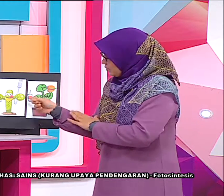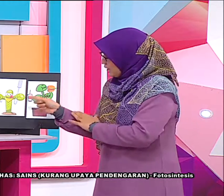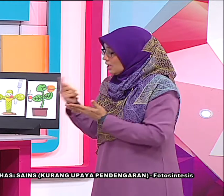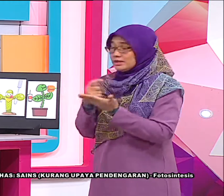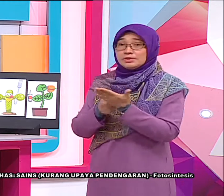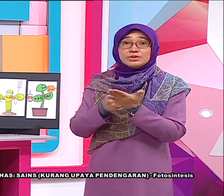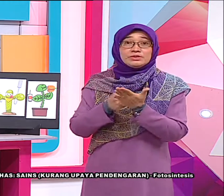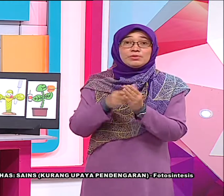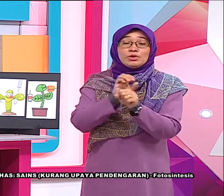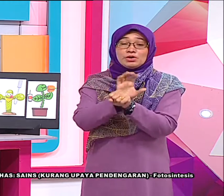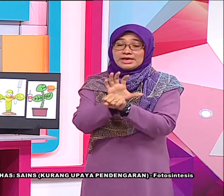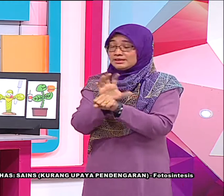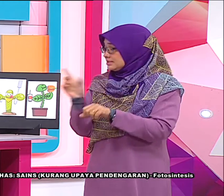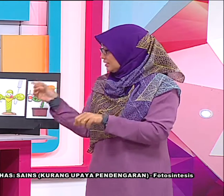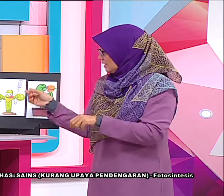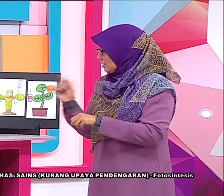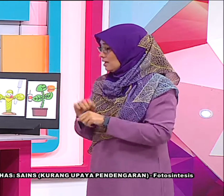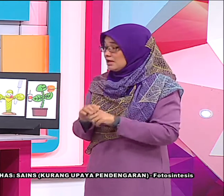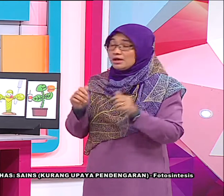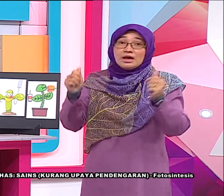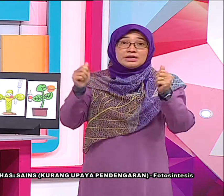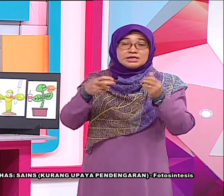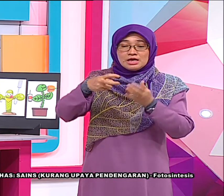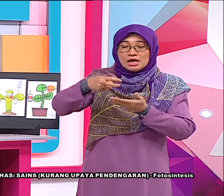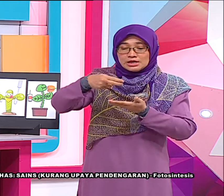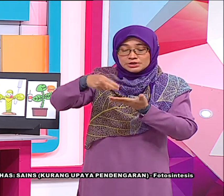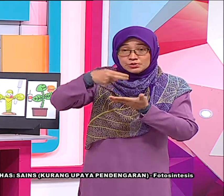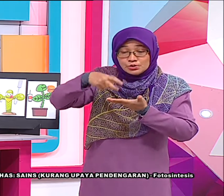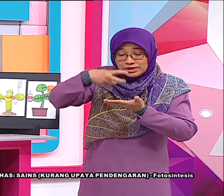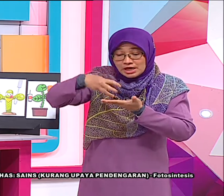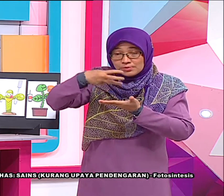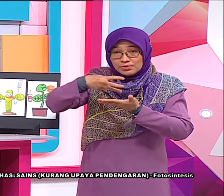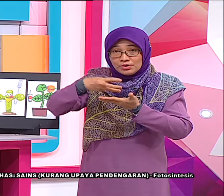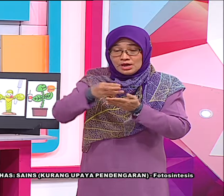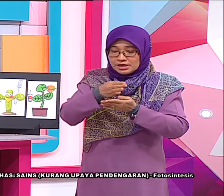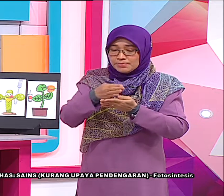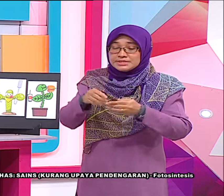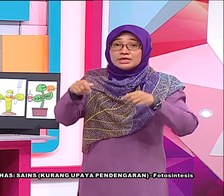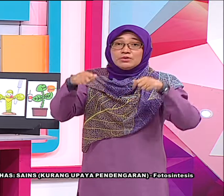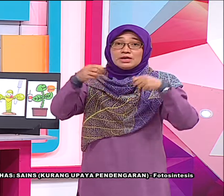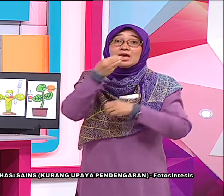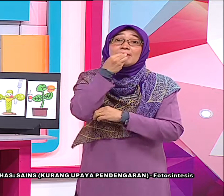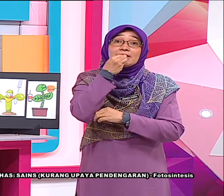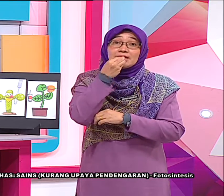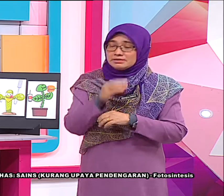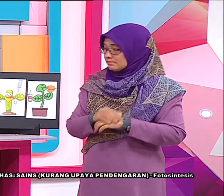Yani pula tiba-tiba Pokoke cat nih ah ada-ada sudut ada garpu ada pisau nak makan